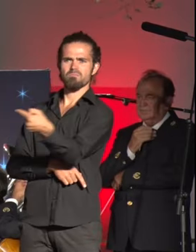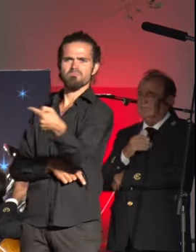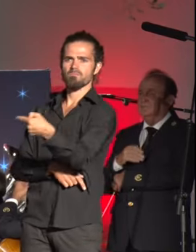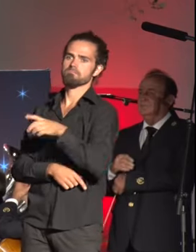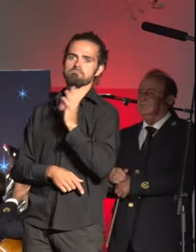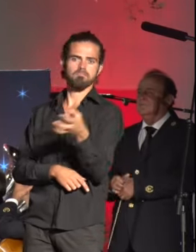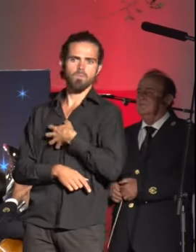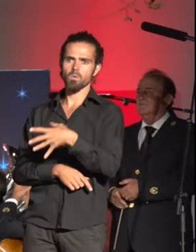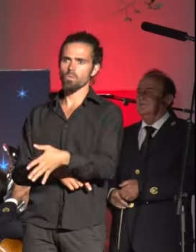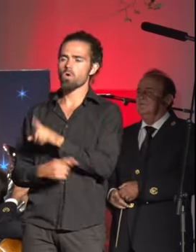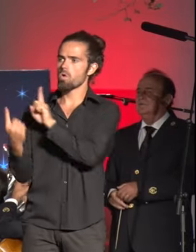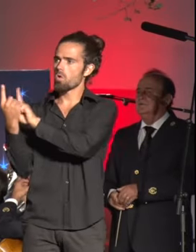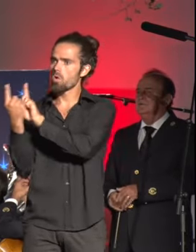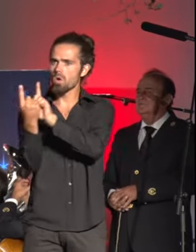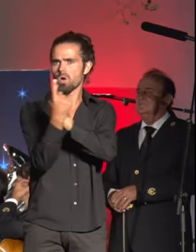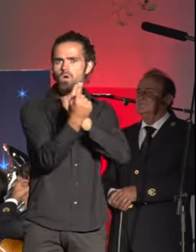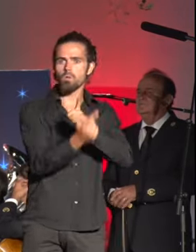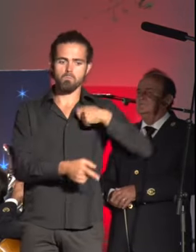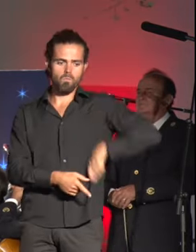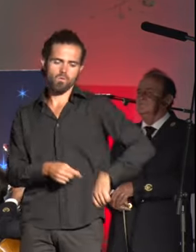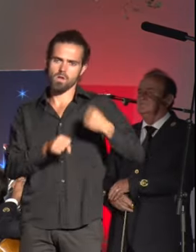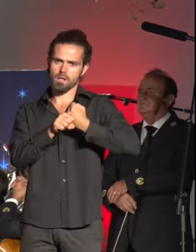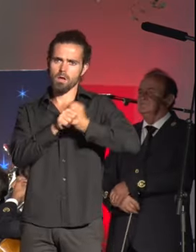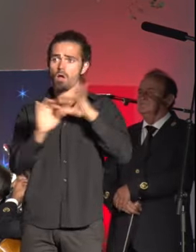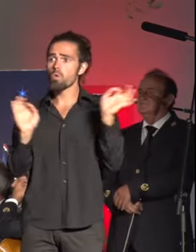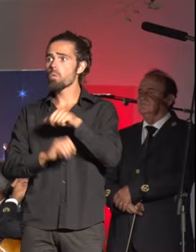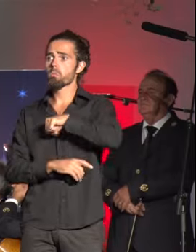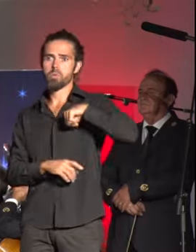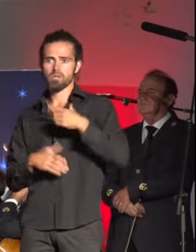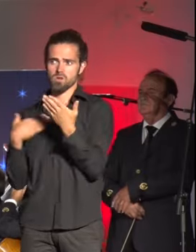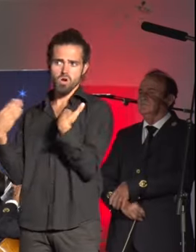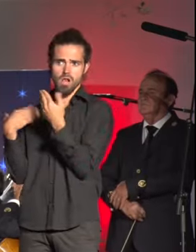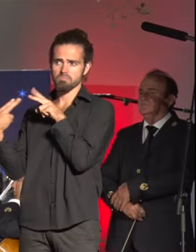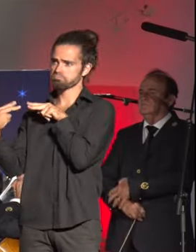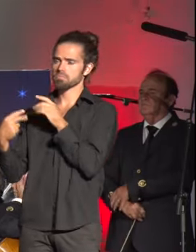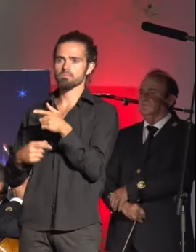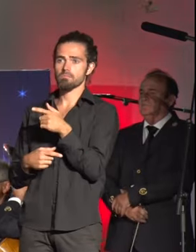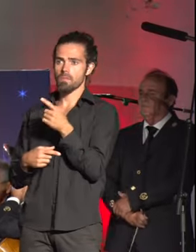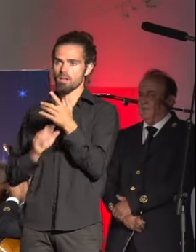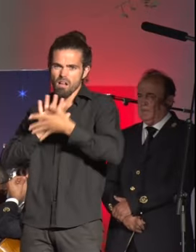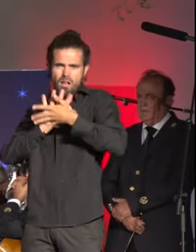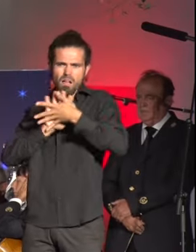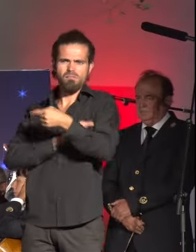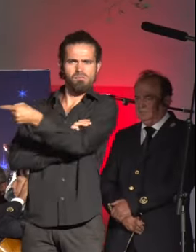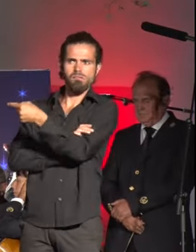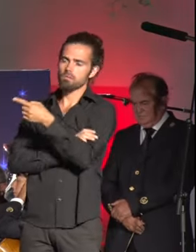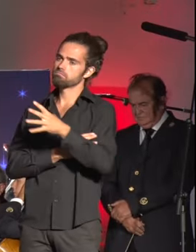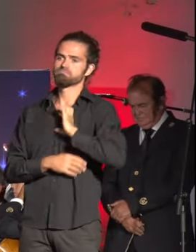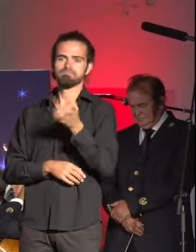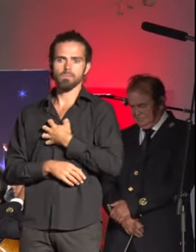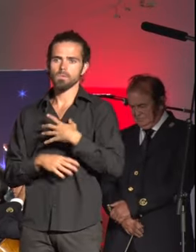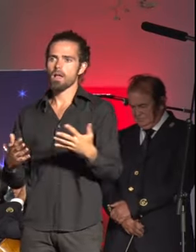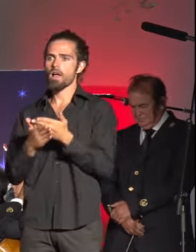ahora, tanto en el nivel profesional como personal. Abiertos, acogedores,